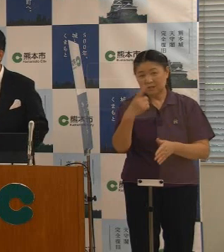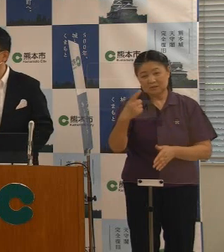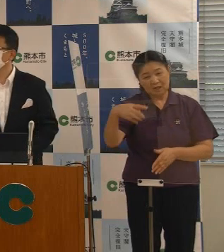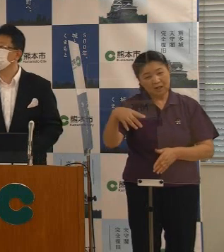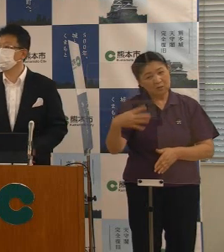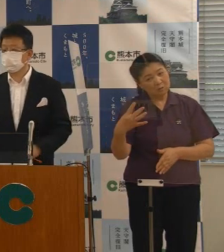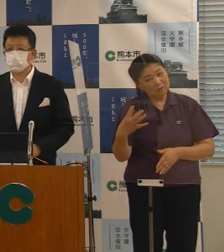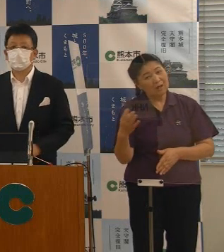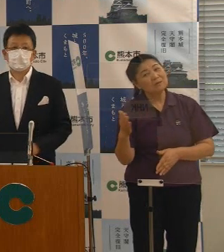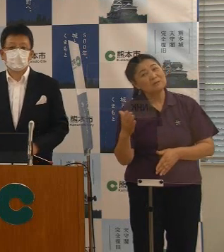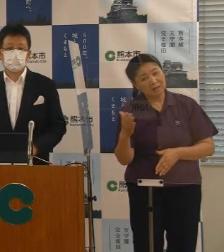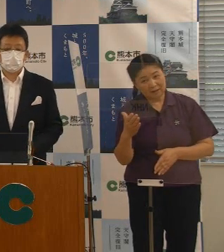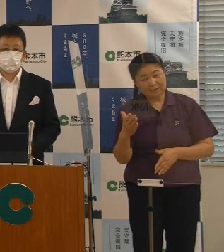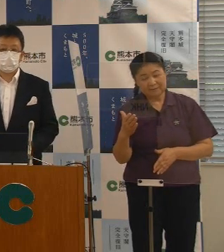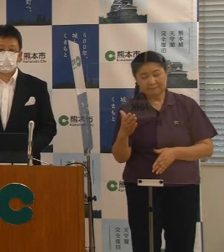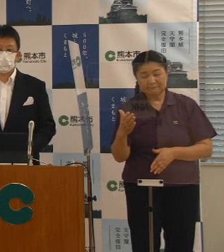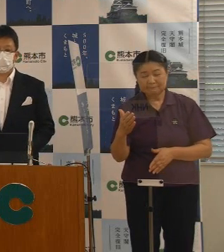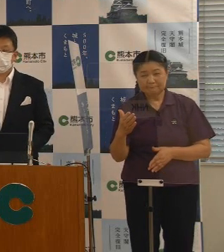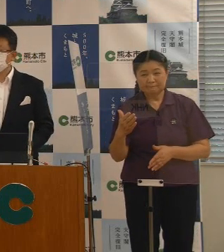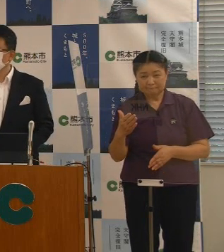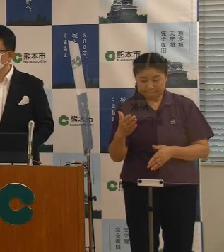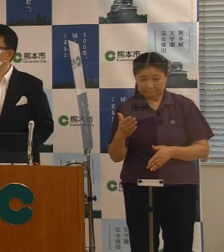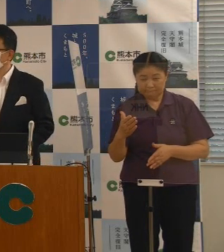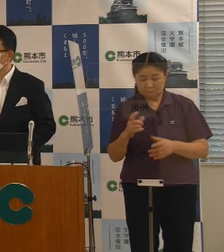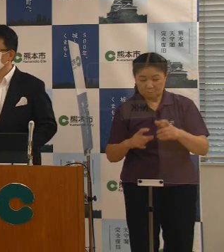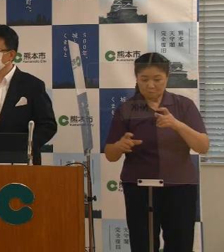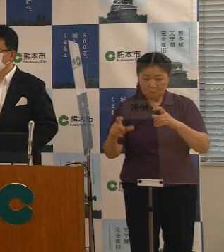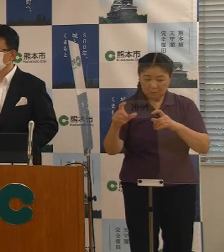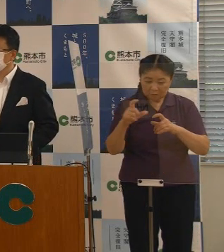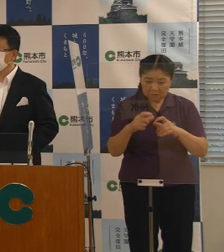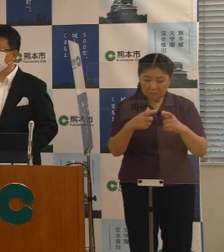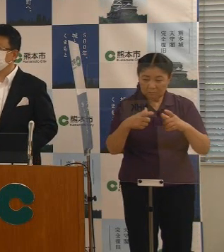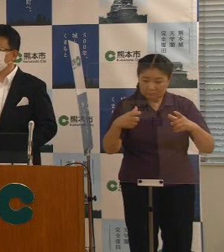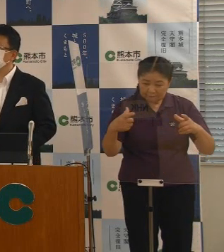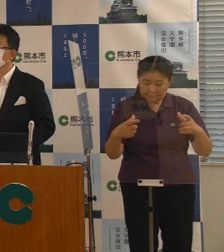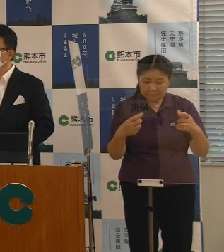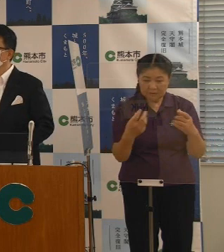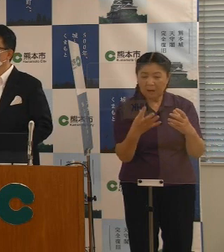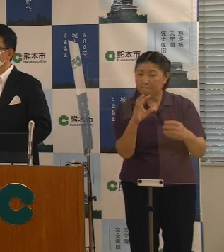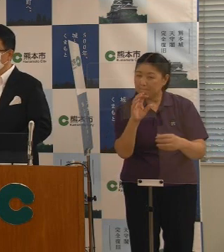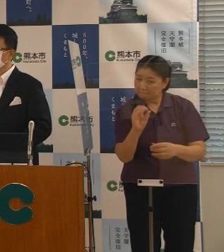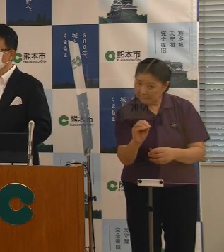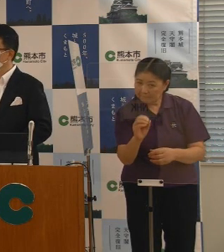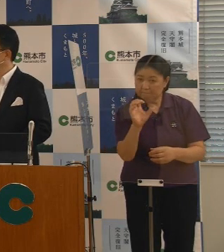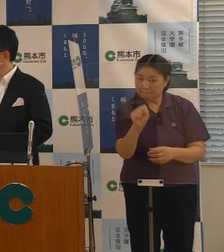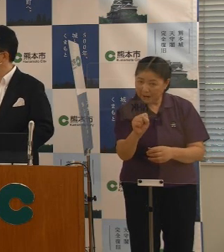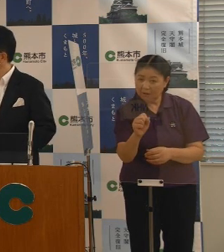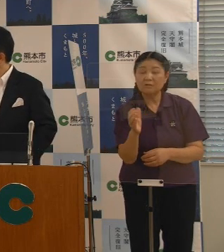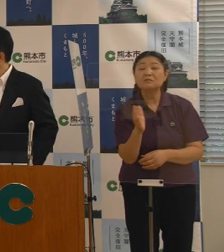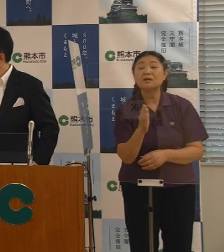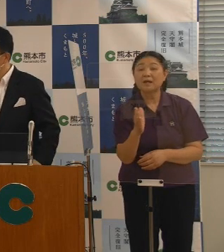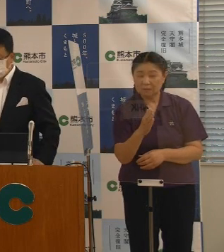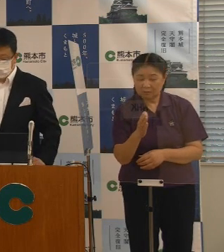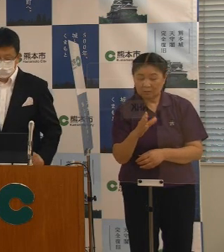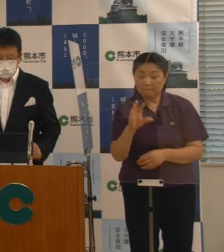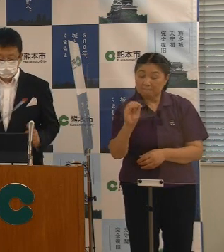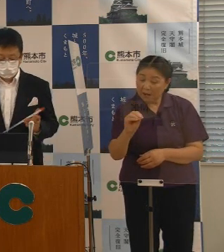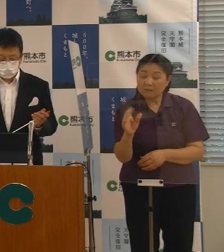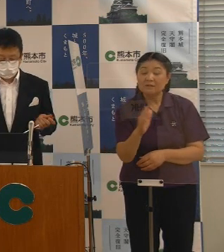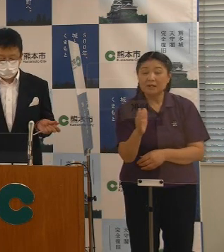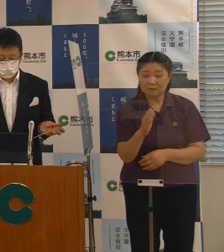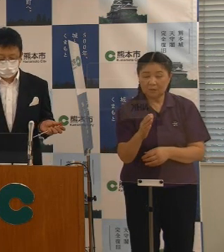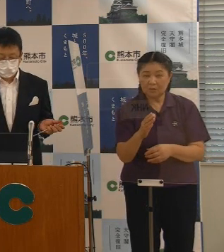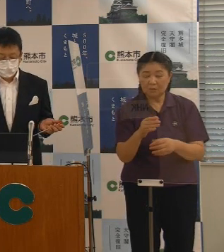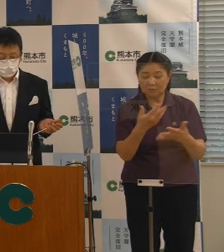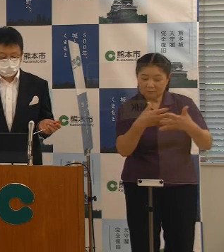1400ぐらいということですので、もっともっとですね、大きな何万というような数字であると明